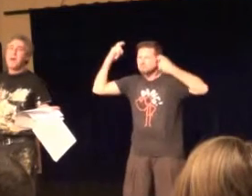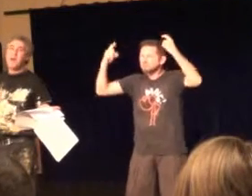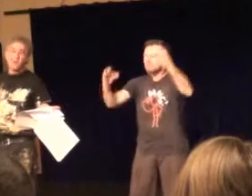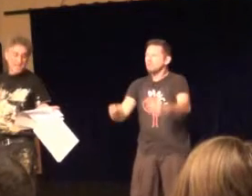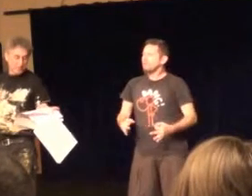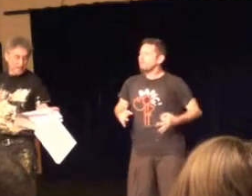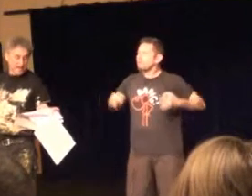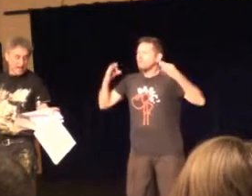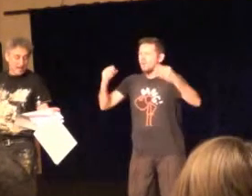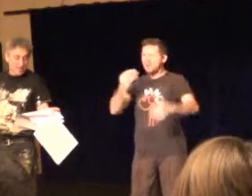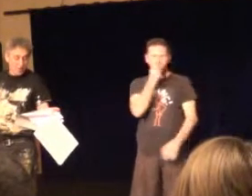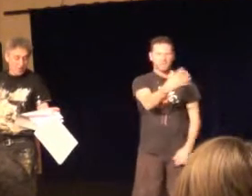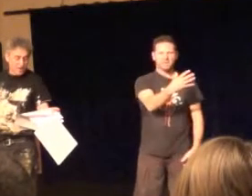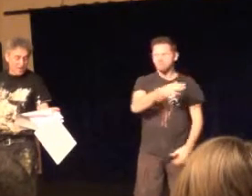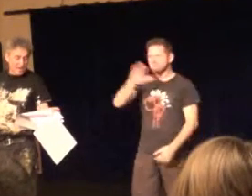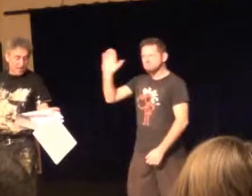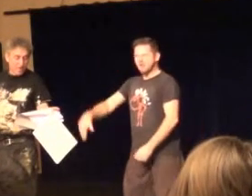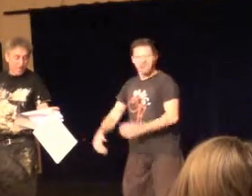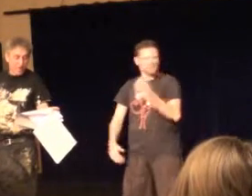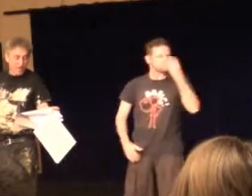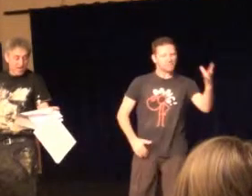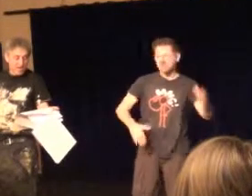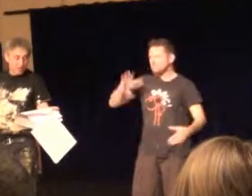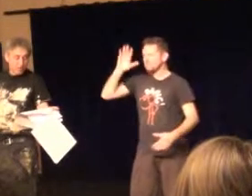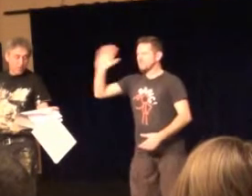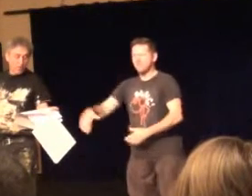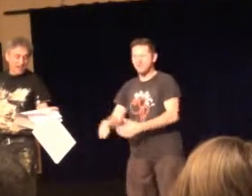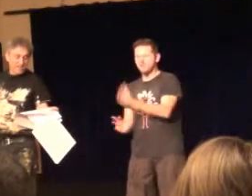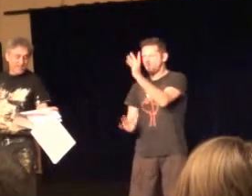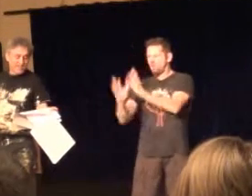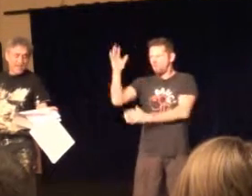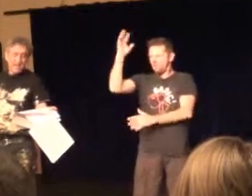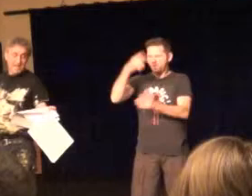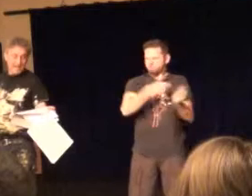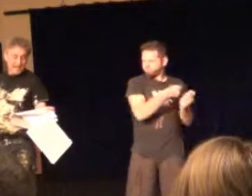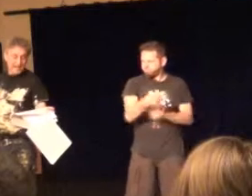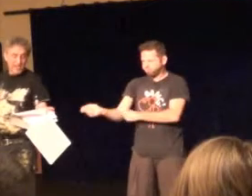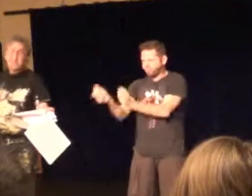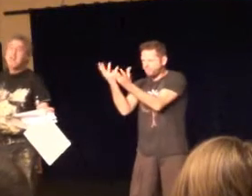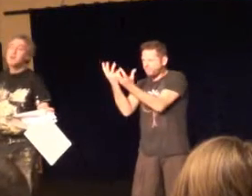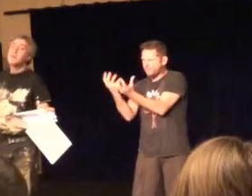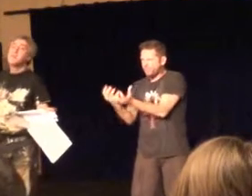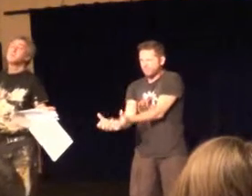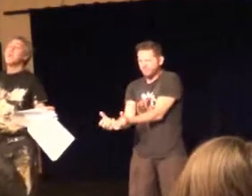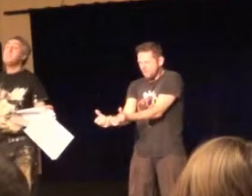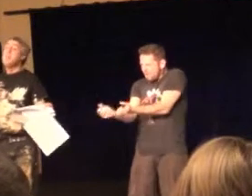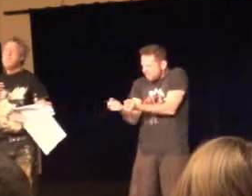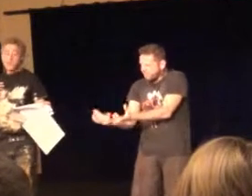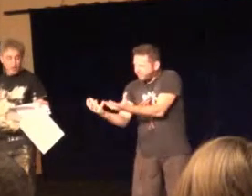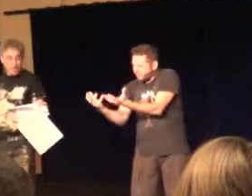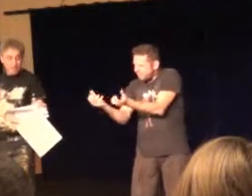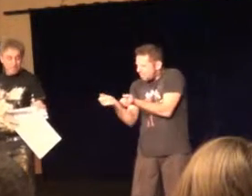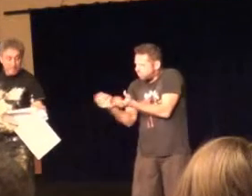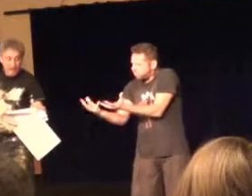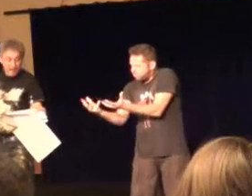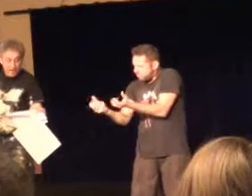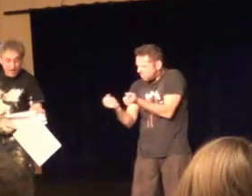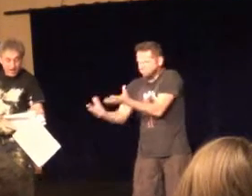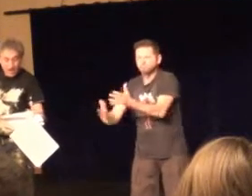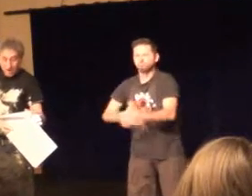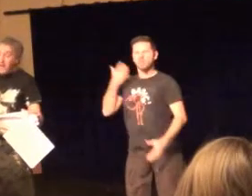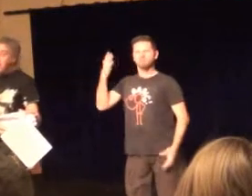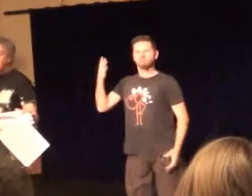l'on sépare le bien du mal, où l'on éteint le feu et où l'on ravive les braises. J'aime, je n'aime